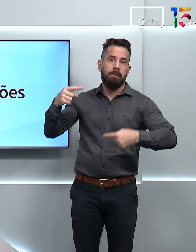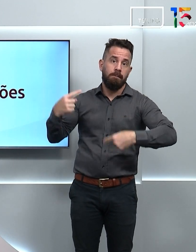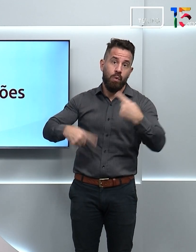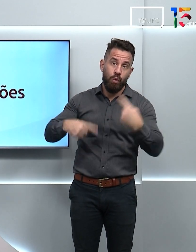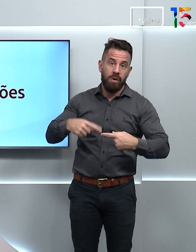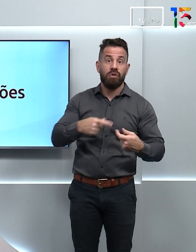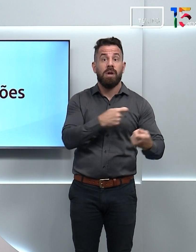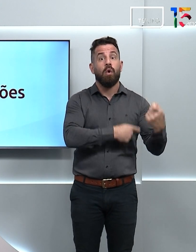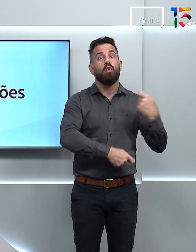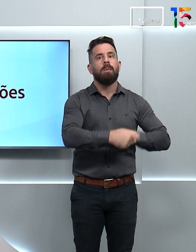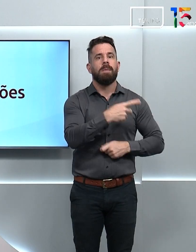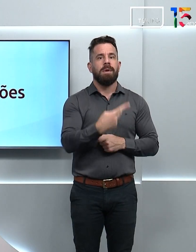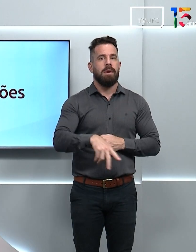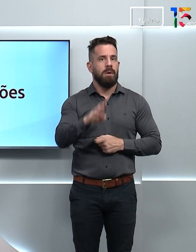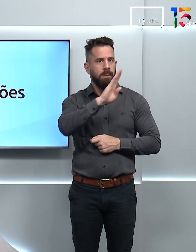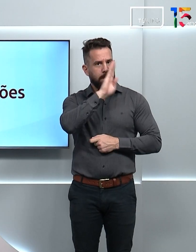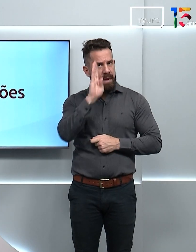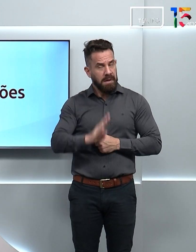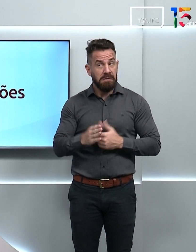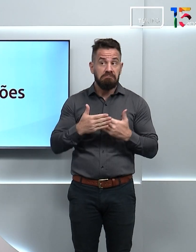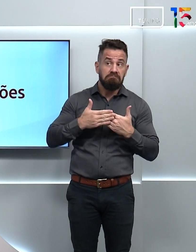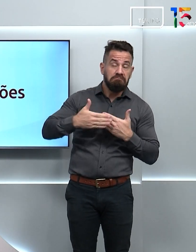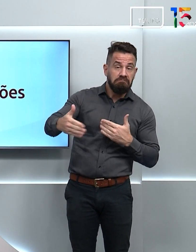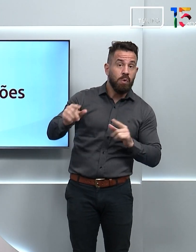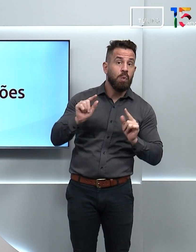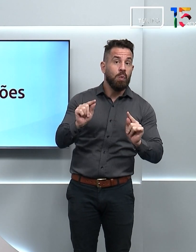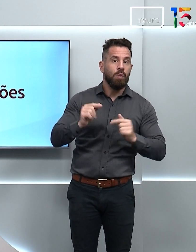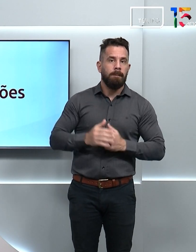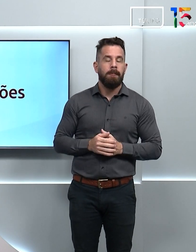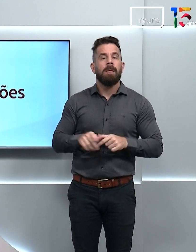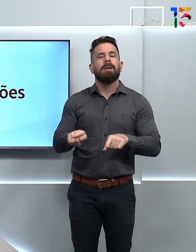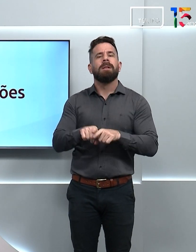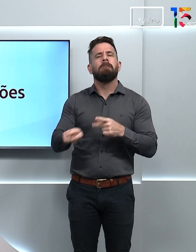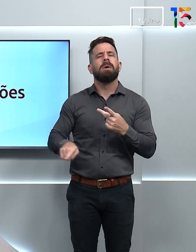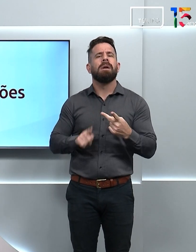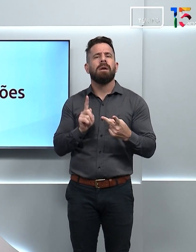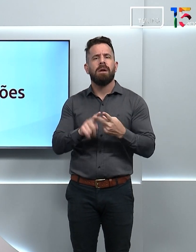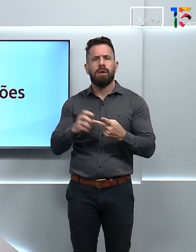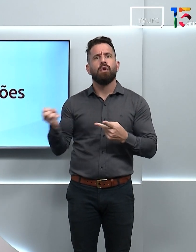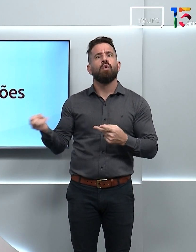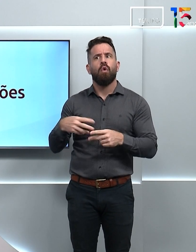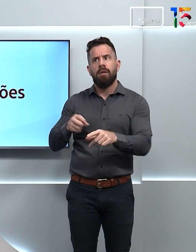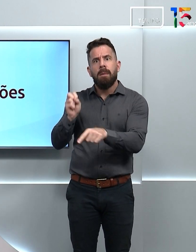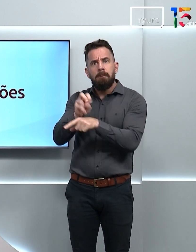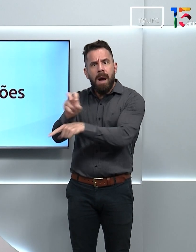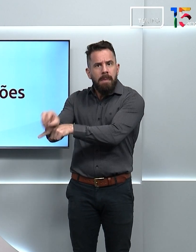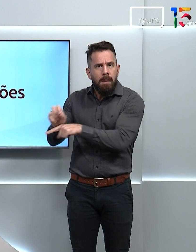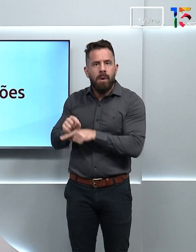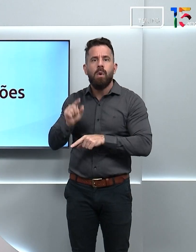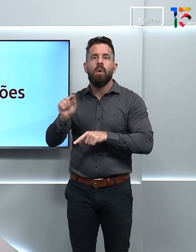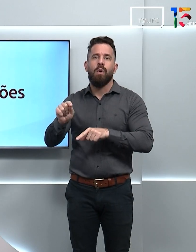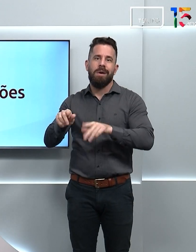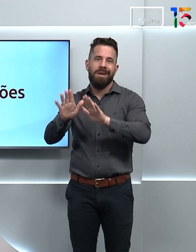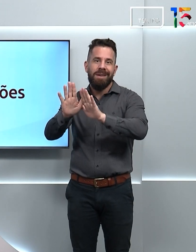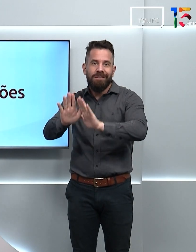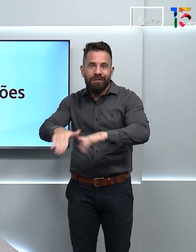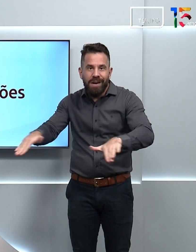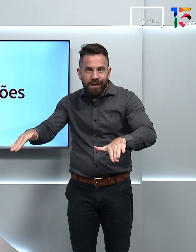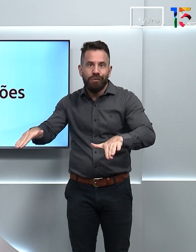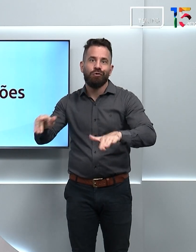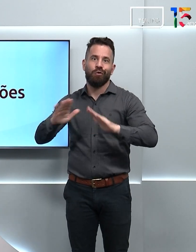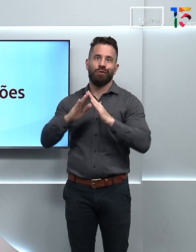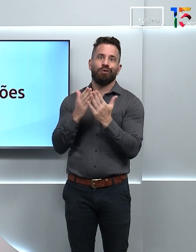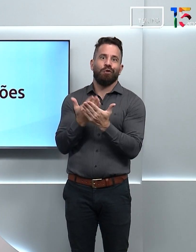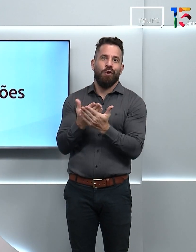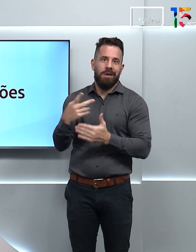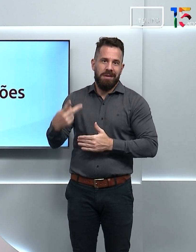economia do Brasil. Também vamos te contar um pouco sobre a abertura de novas vagas para a educação infantil aqui em Goiânia.